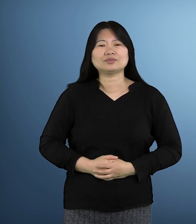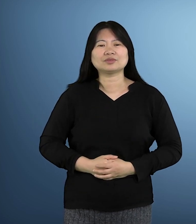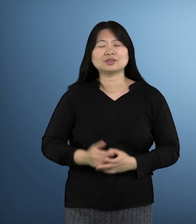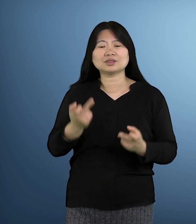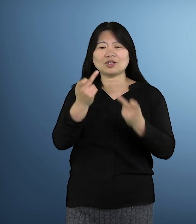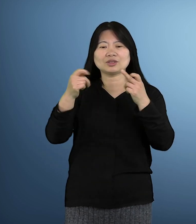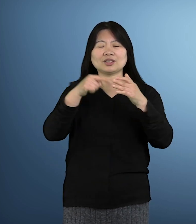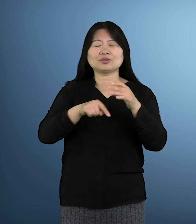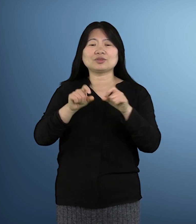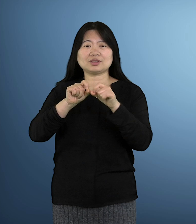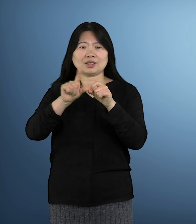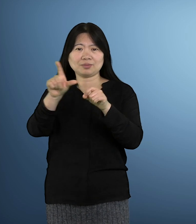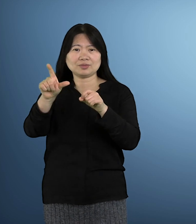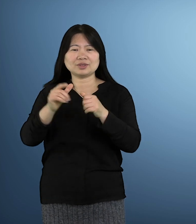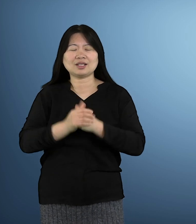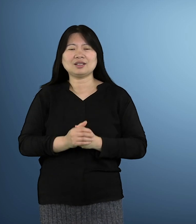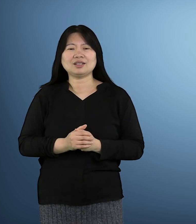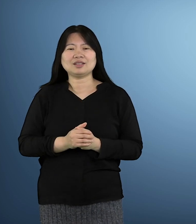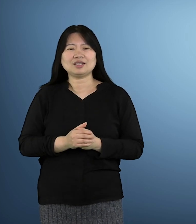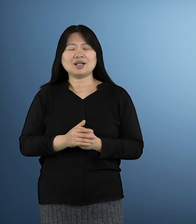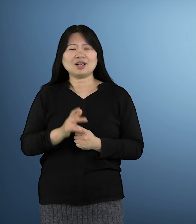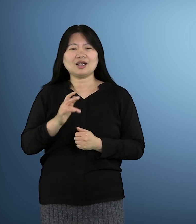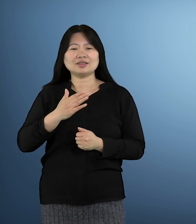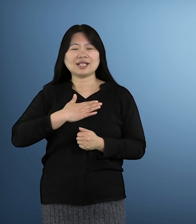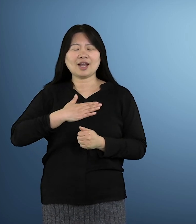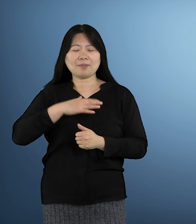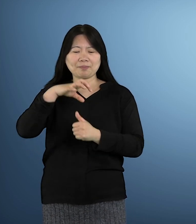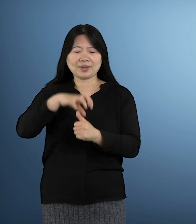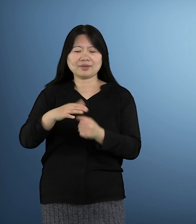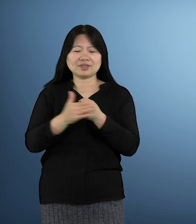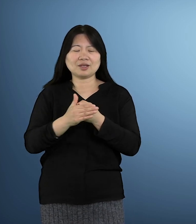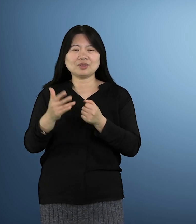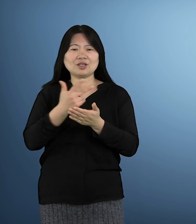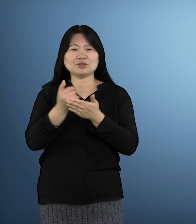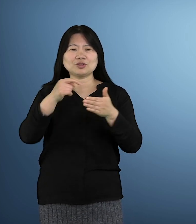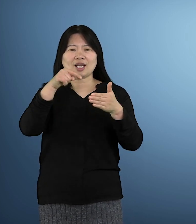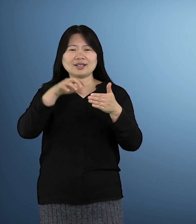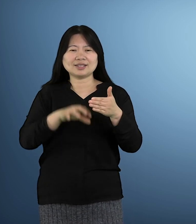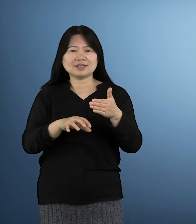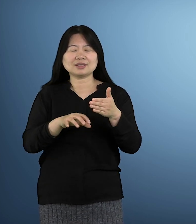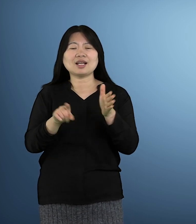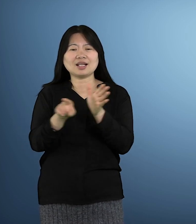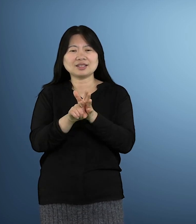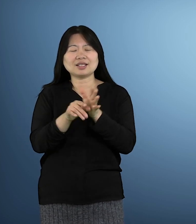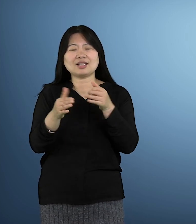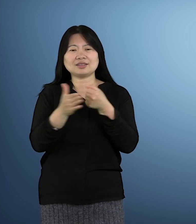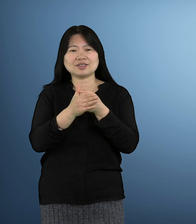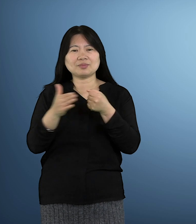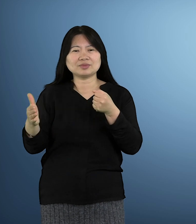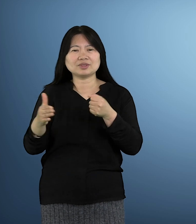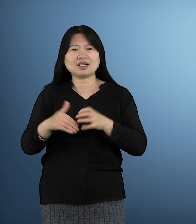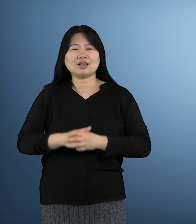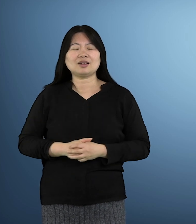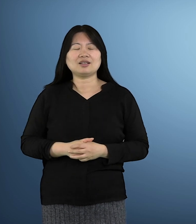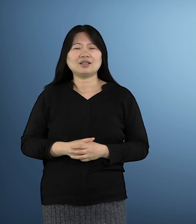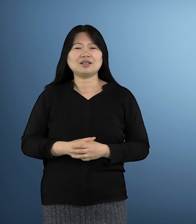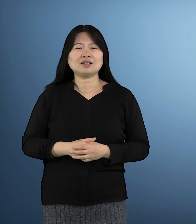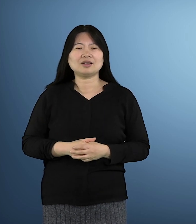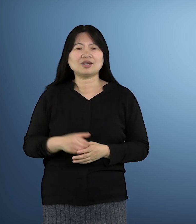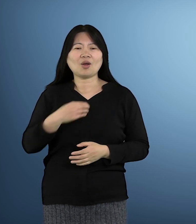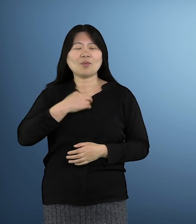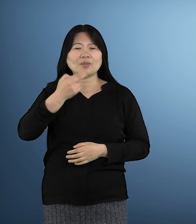형제 중 다수가 나의 매임으로 말미암아 주 안에서 신뢰함으로 겁